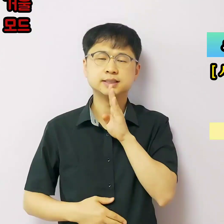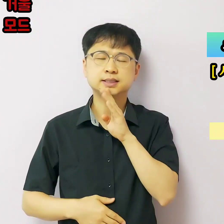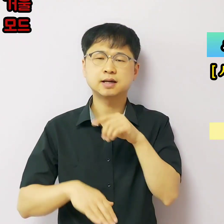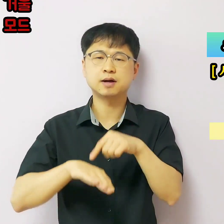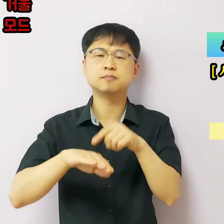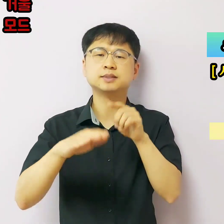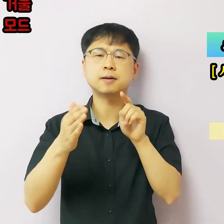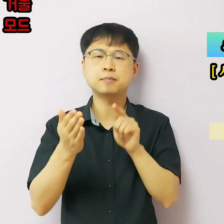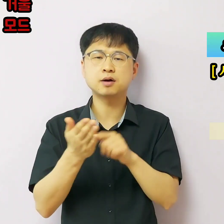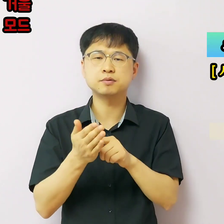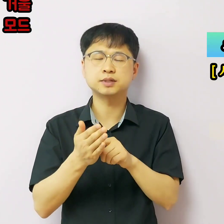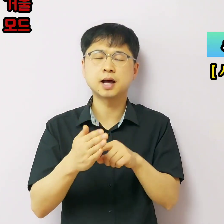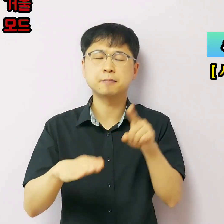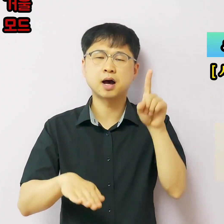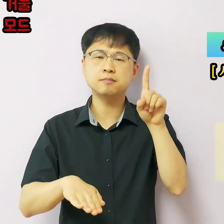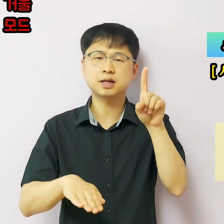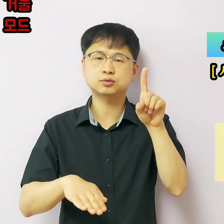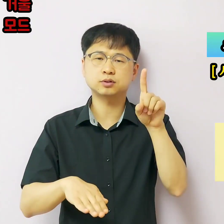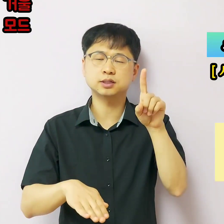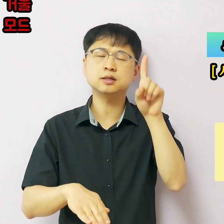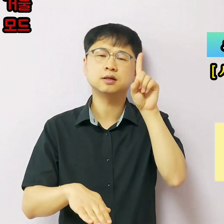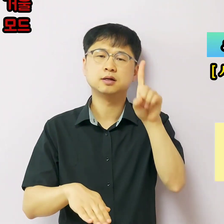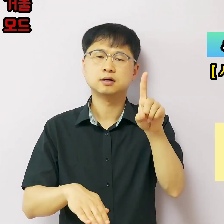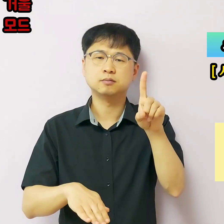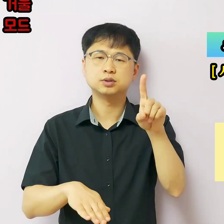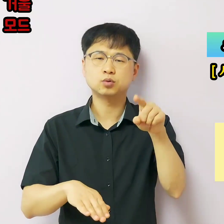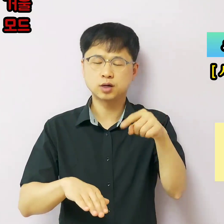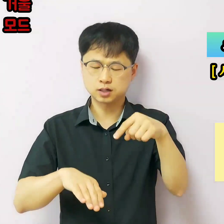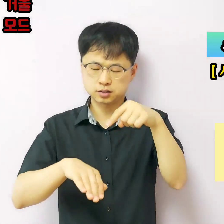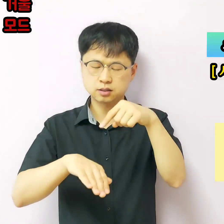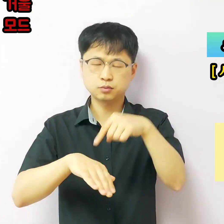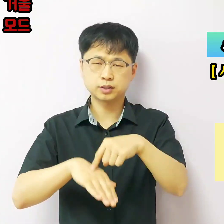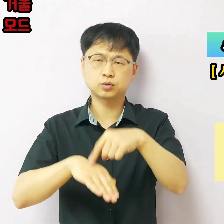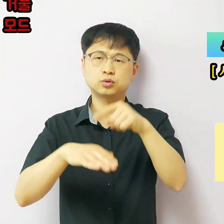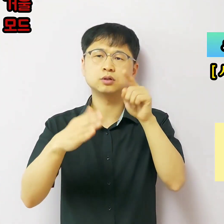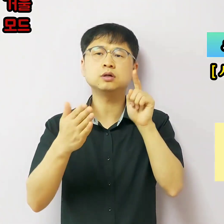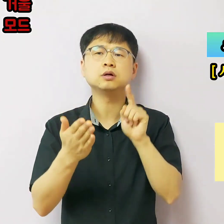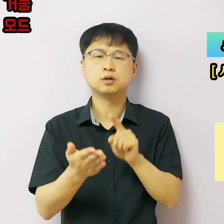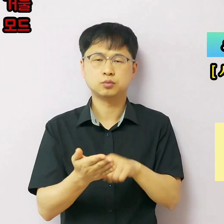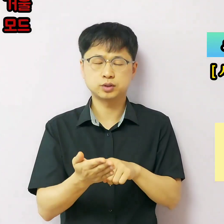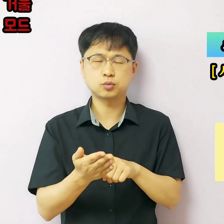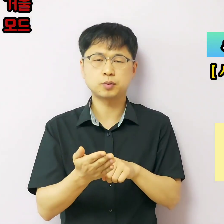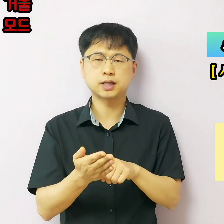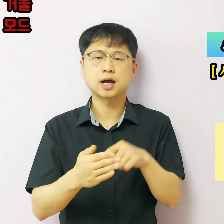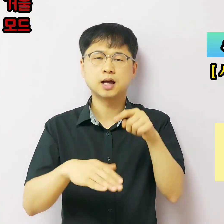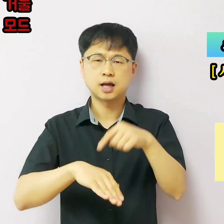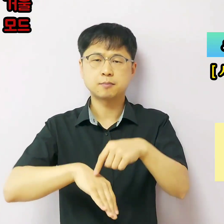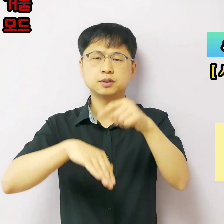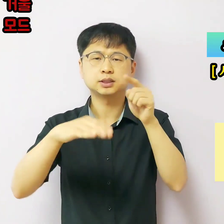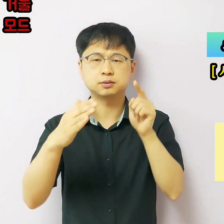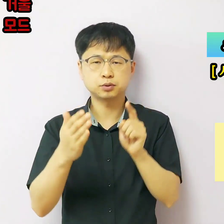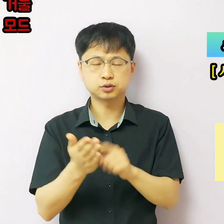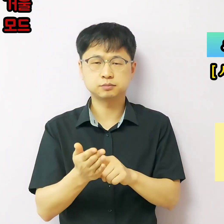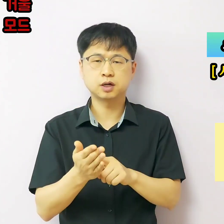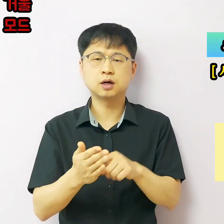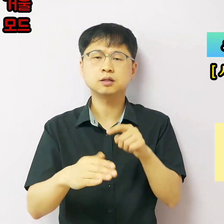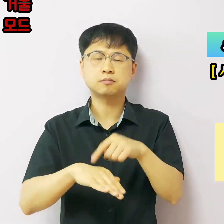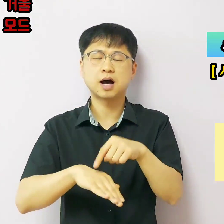진짜 마음, 참 마음입니다. 마음이란 수어는 검지손가락을 왼손등, 왼손바닥 한 번씩 짚어주시면